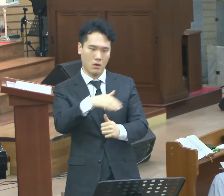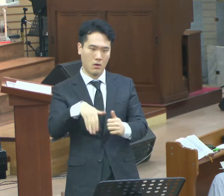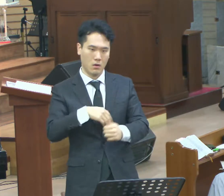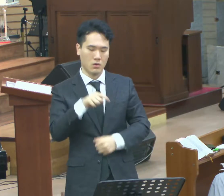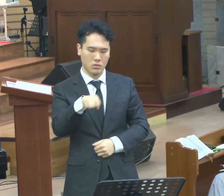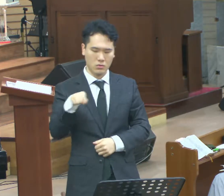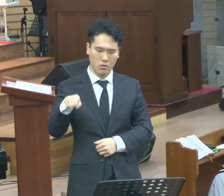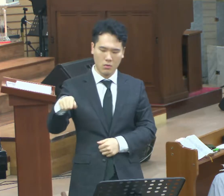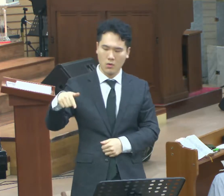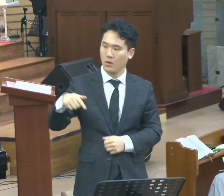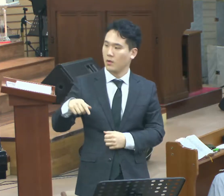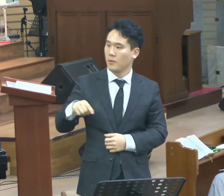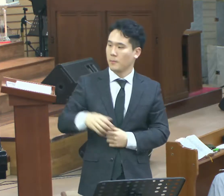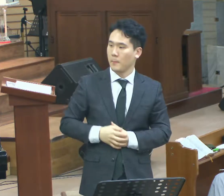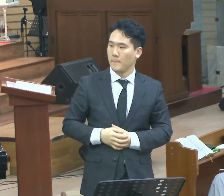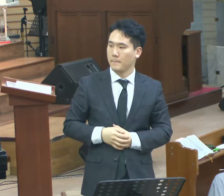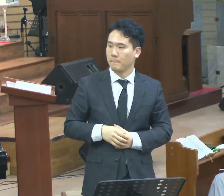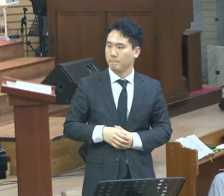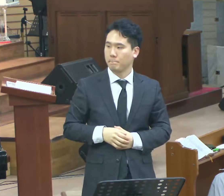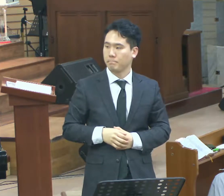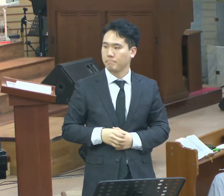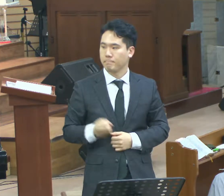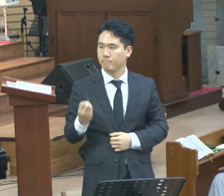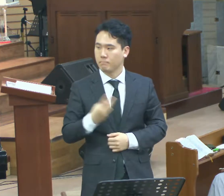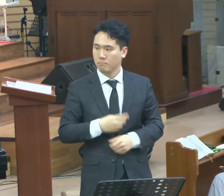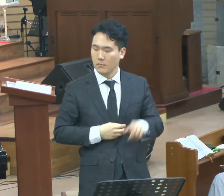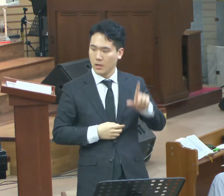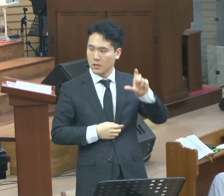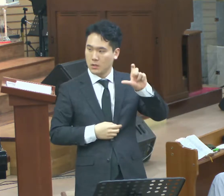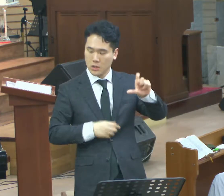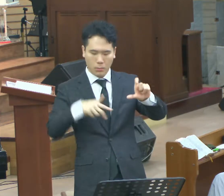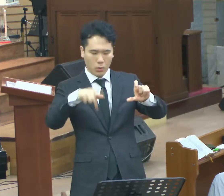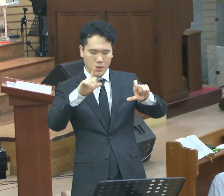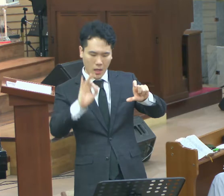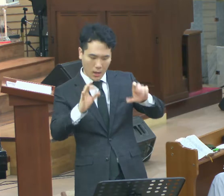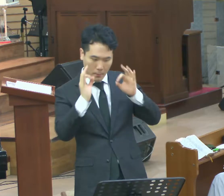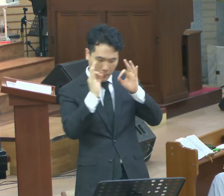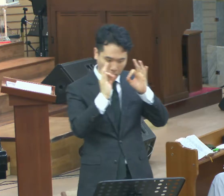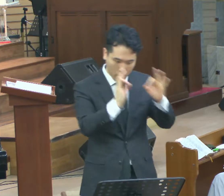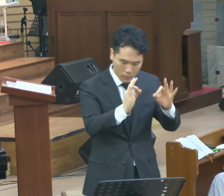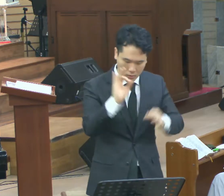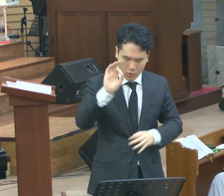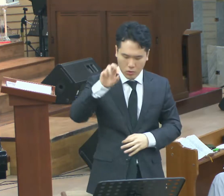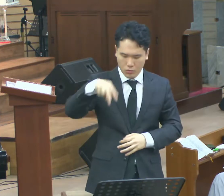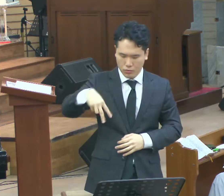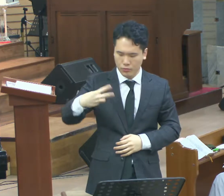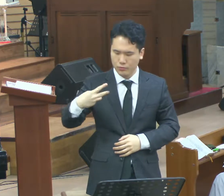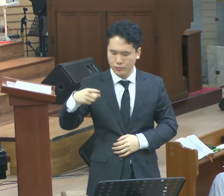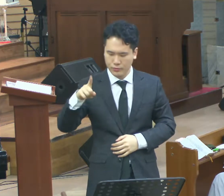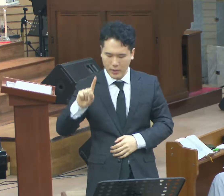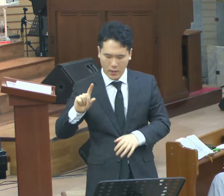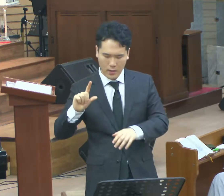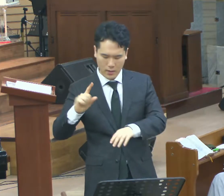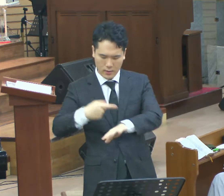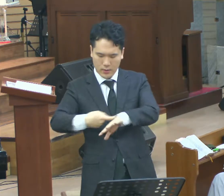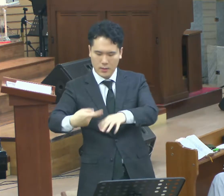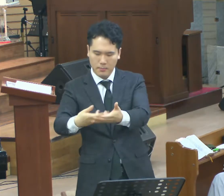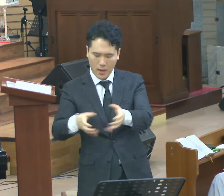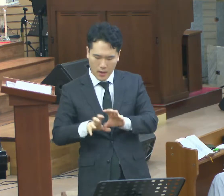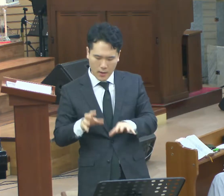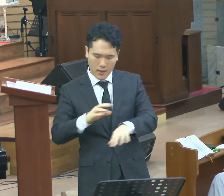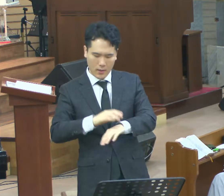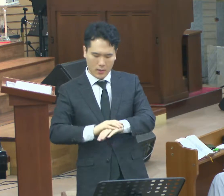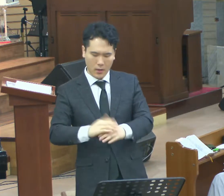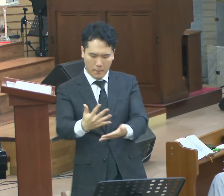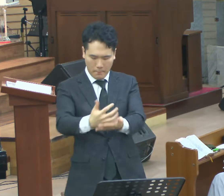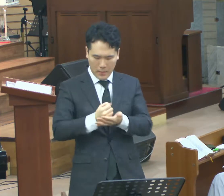남쪽으로 에돔 경계해서 15장에 가야 유다 지파의 땅이 이렇게 나와요. 윤곽이 나오는데 헤브론은